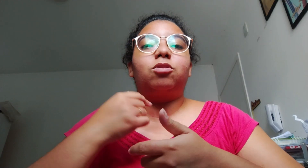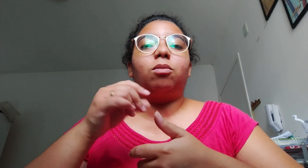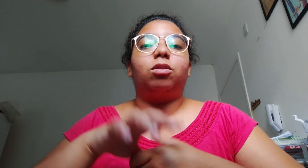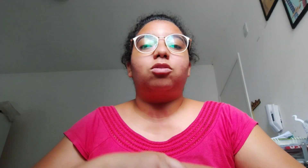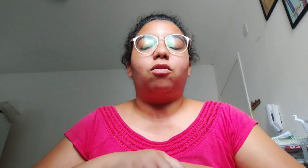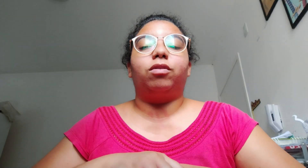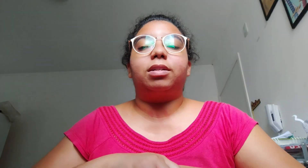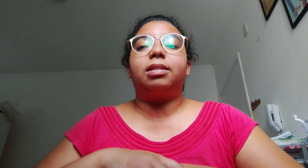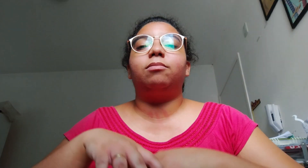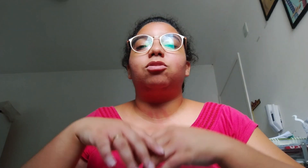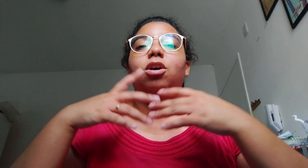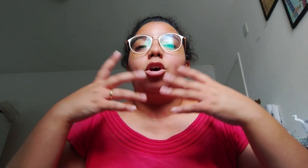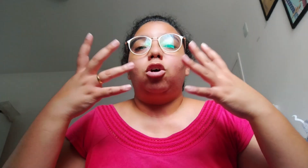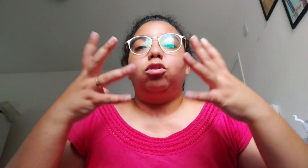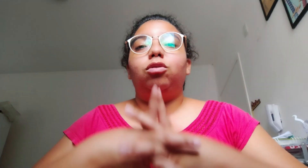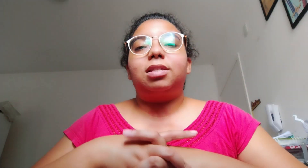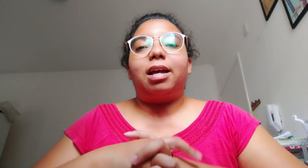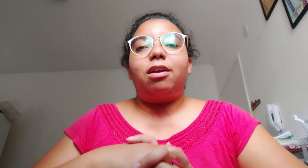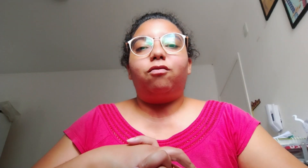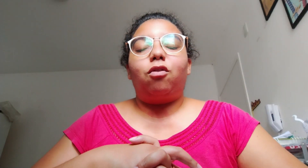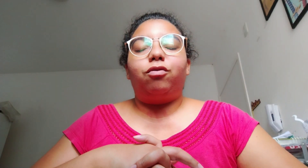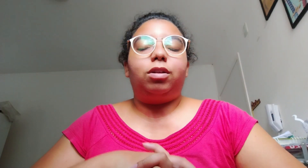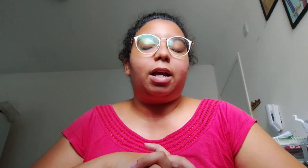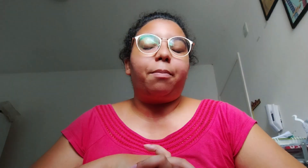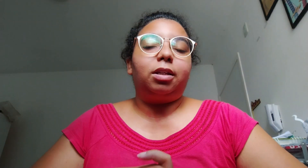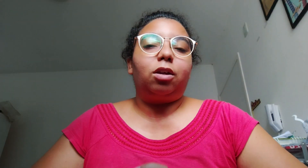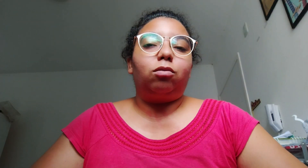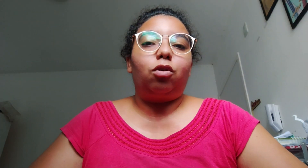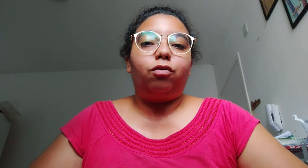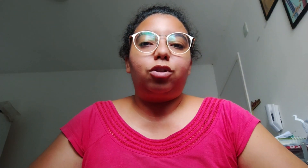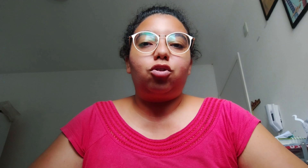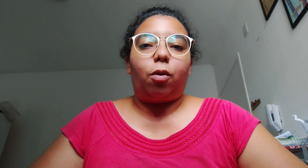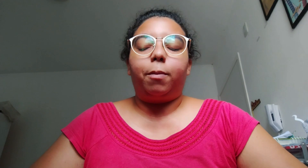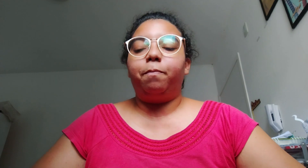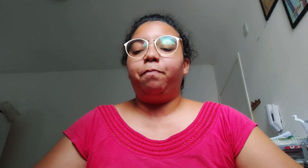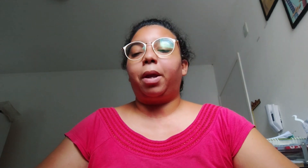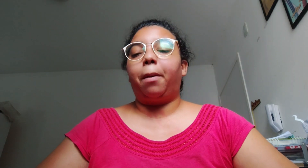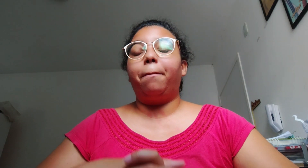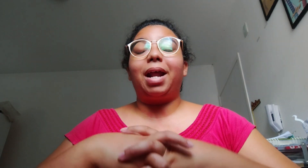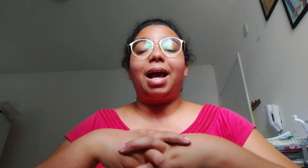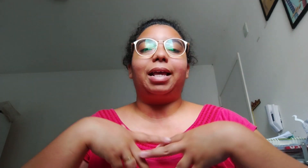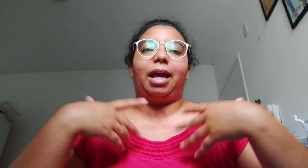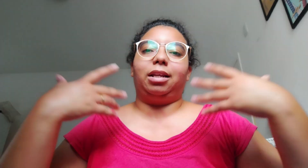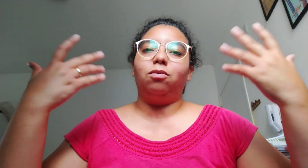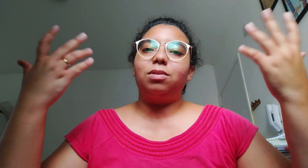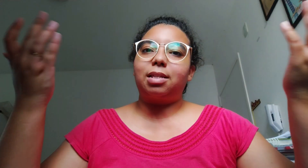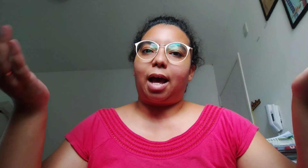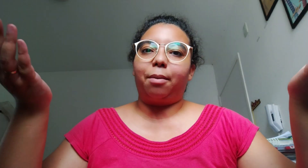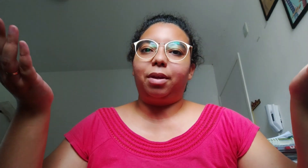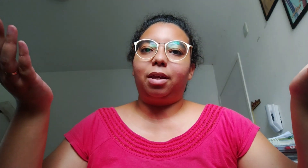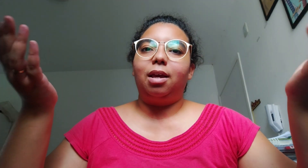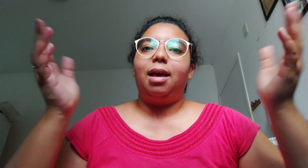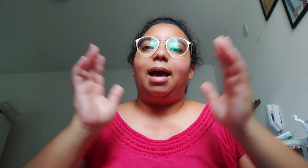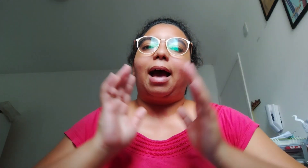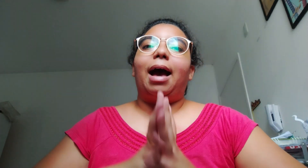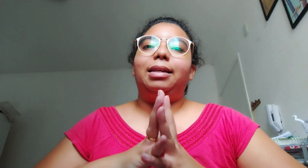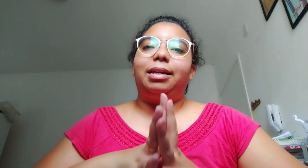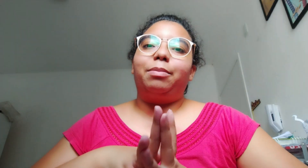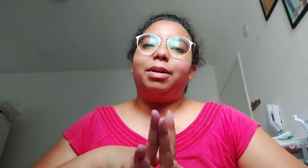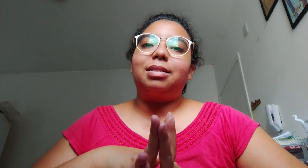nós conversamos? Tudo que está envolvido em aprender um novo idioma. Para quem não sabe, a Libras,